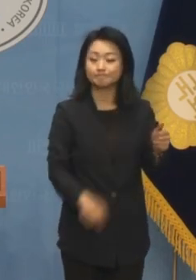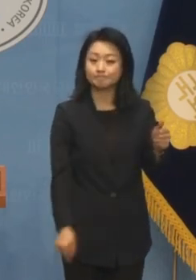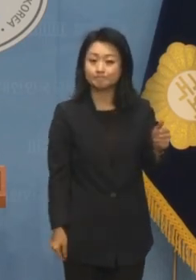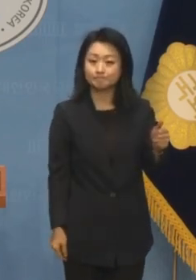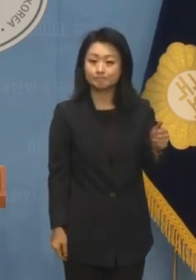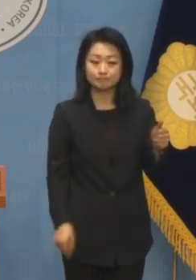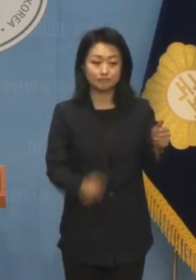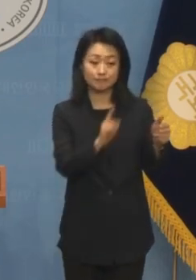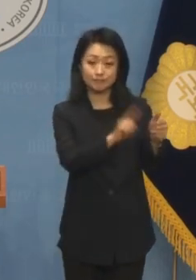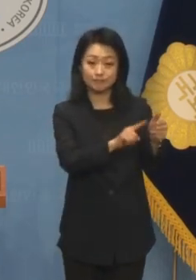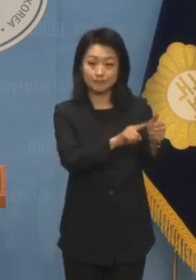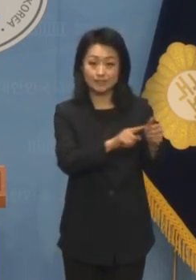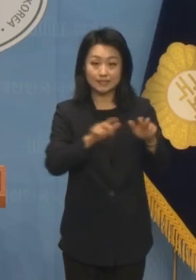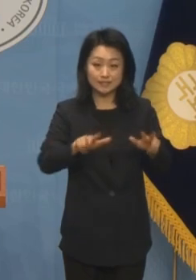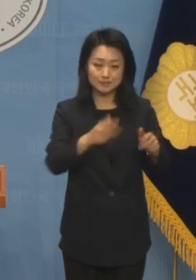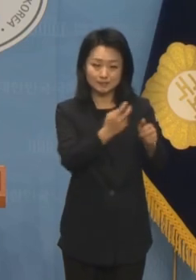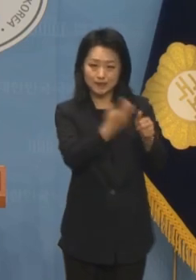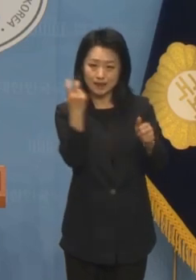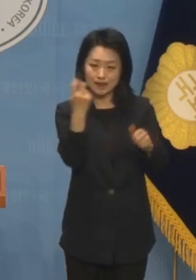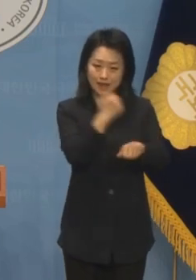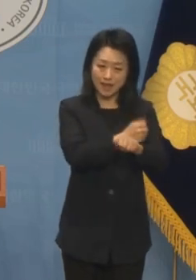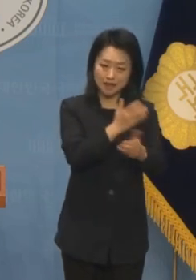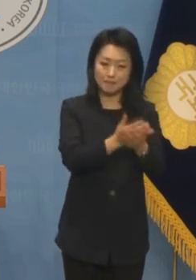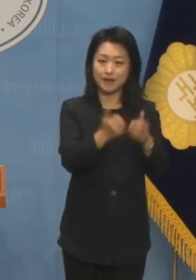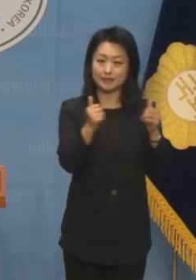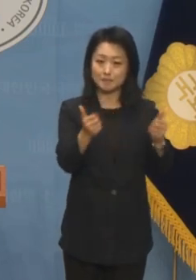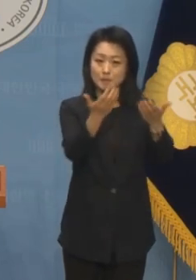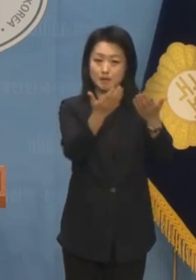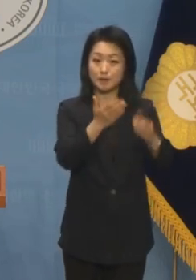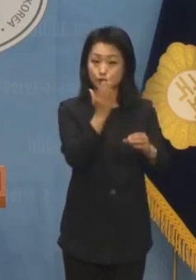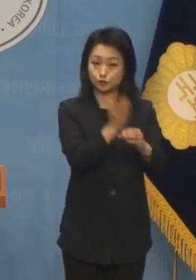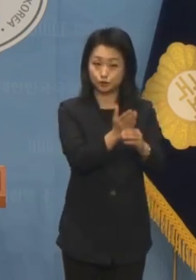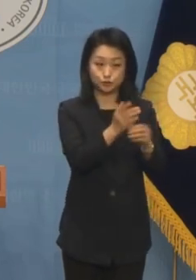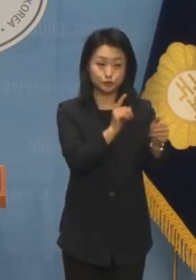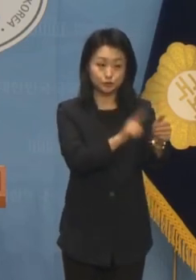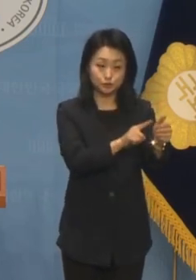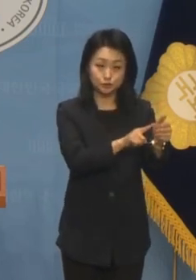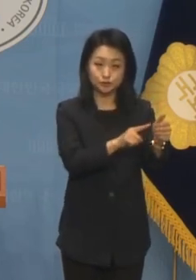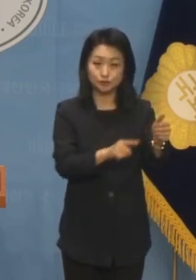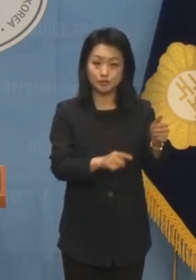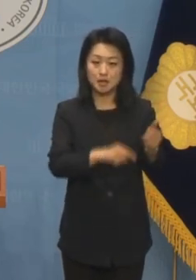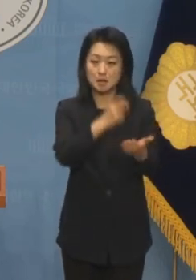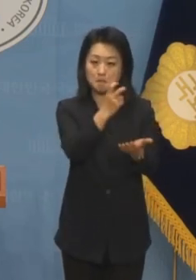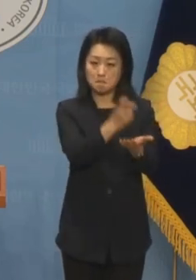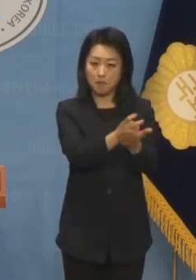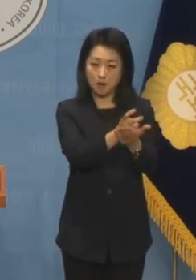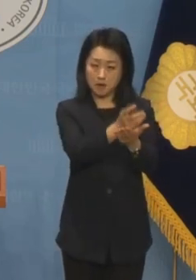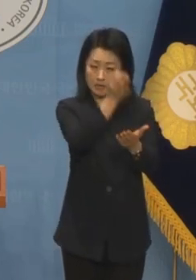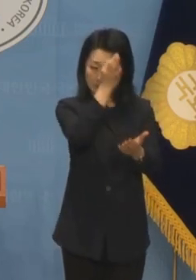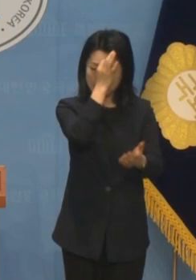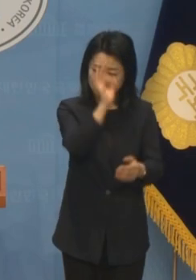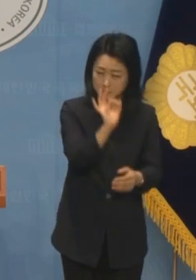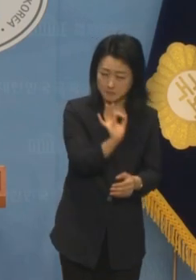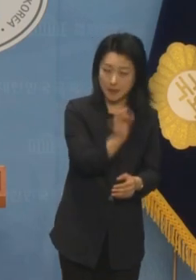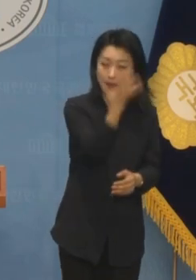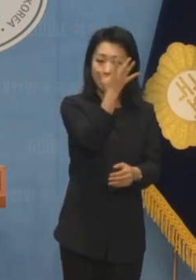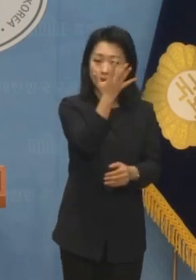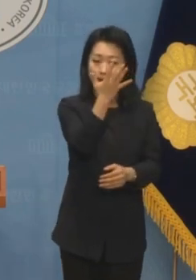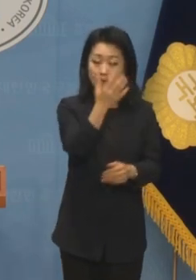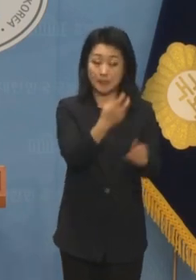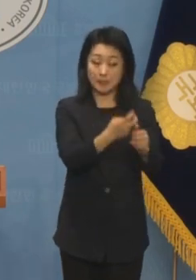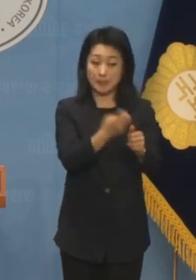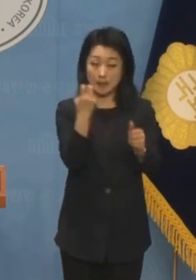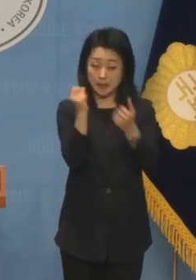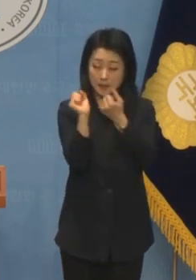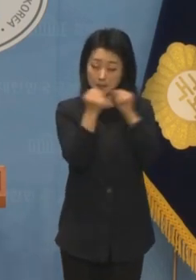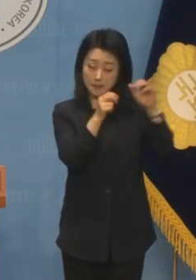헌법재판소에서 탄핵 심판을 받고 있는 이정섭 검사가 법 기술을 동원해 미꾸라지처럼 탄핵을 피해가려